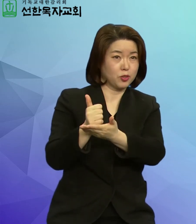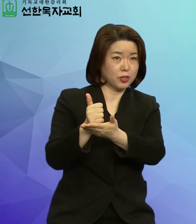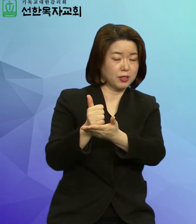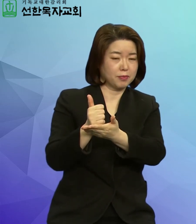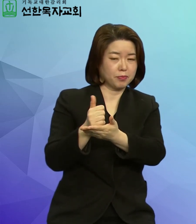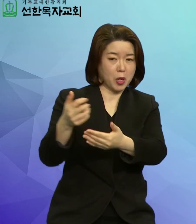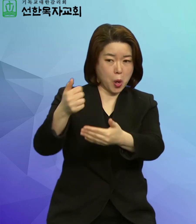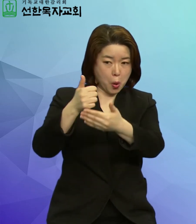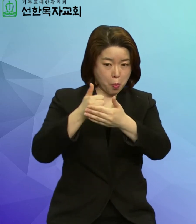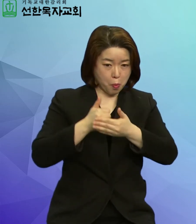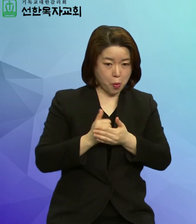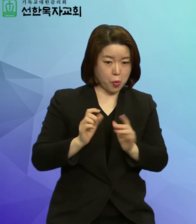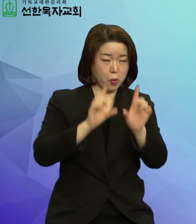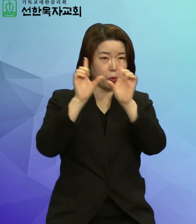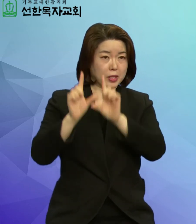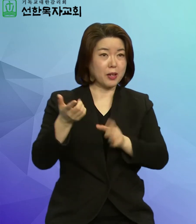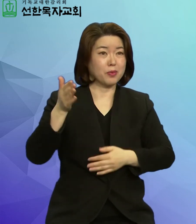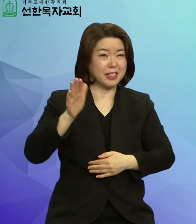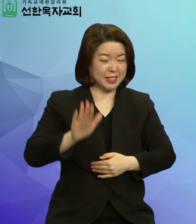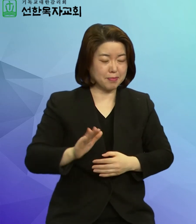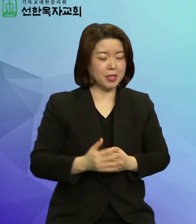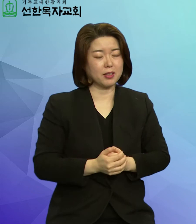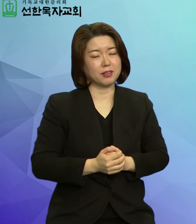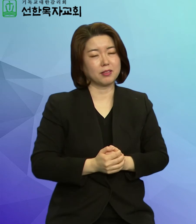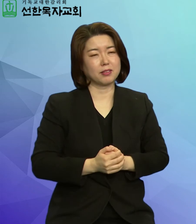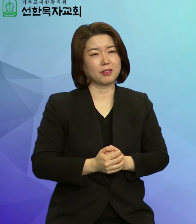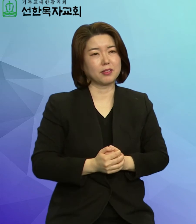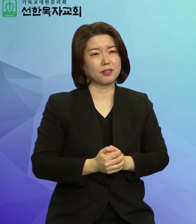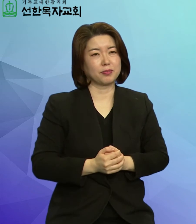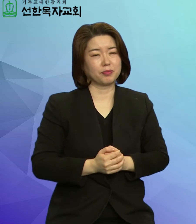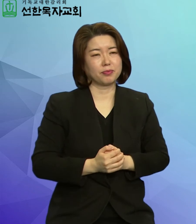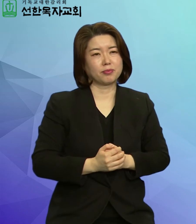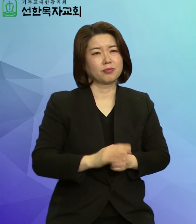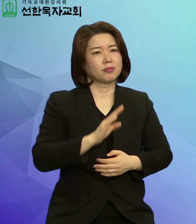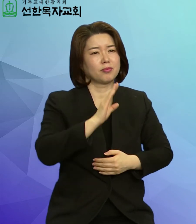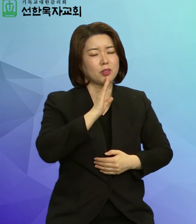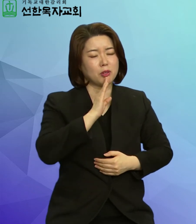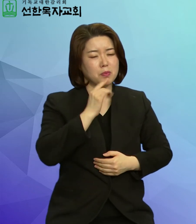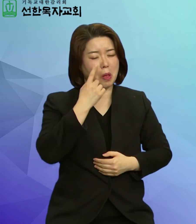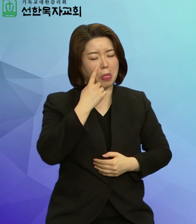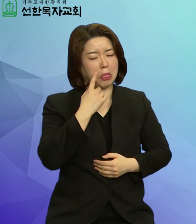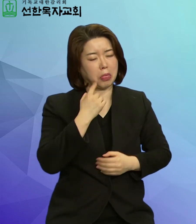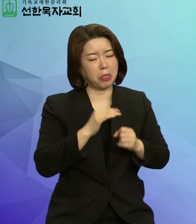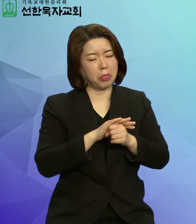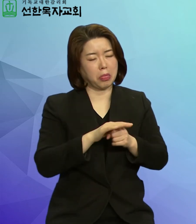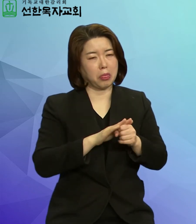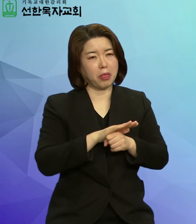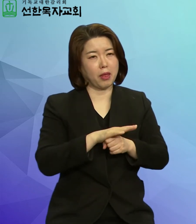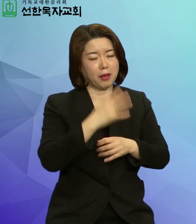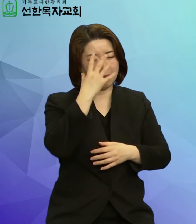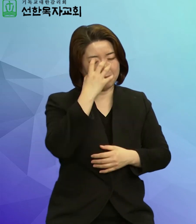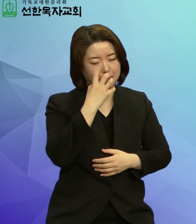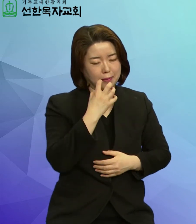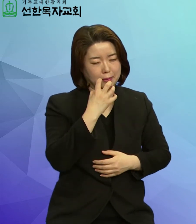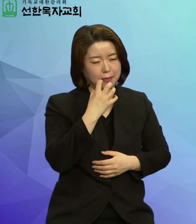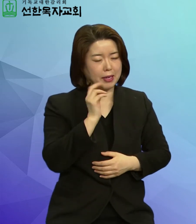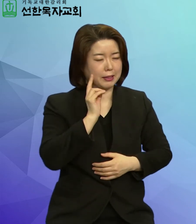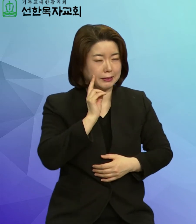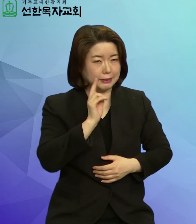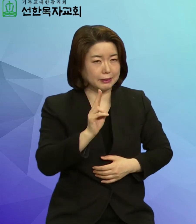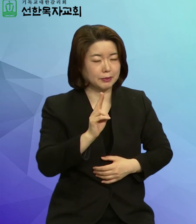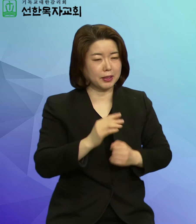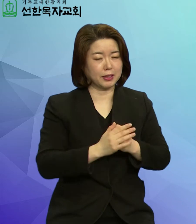예수님 모시고 살면서도, 그러면서도 너무너무 불쌍하게,